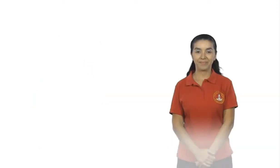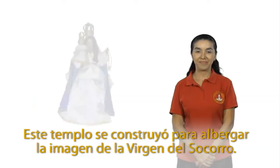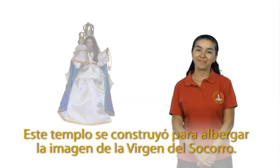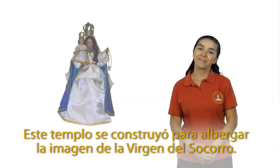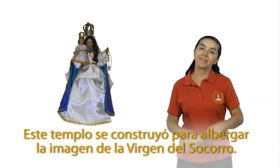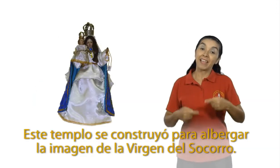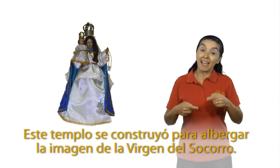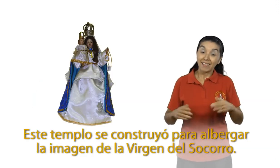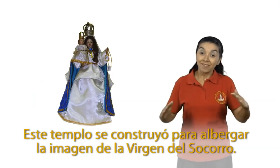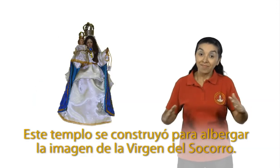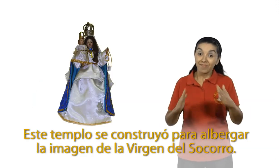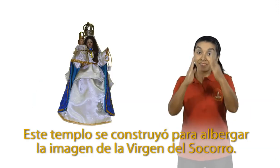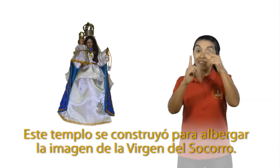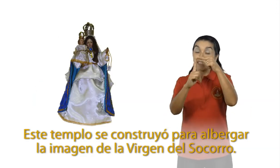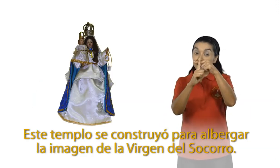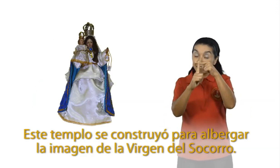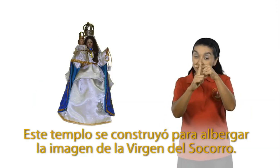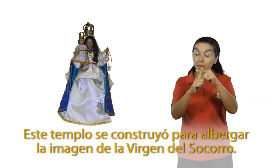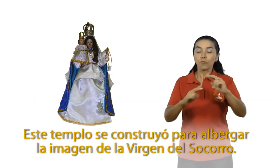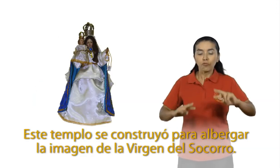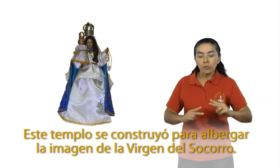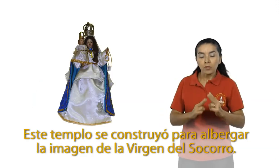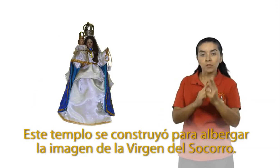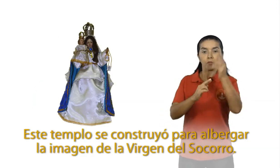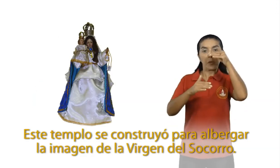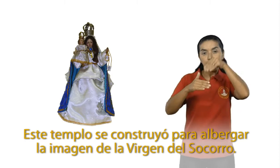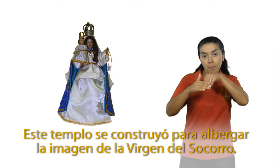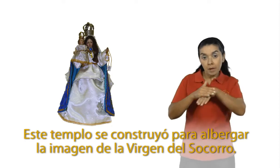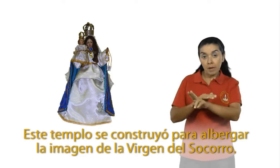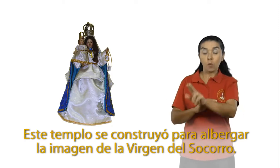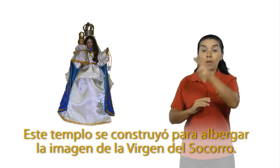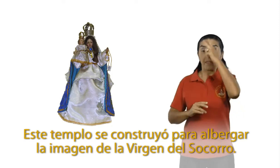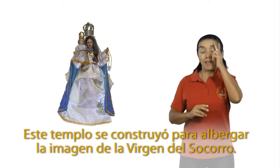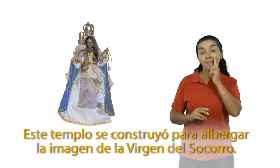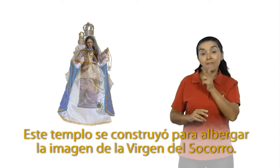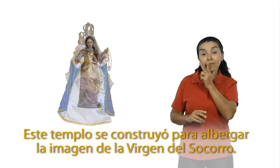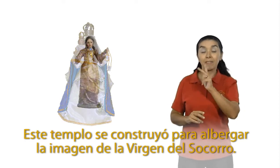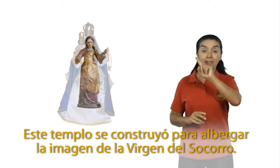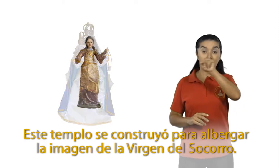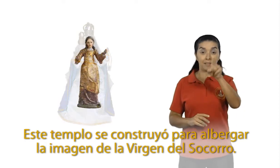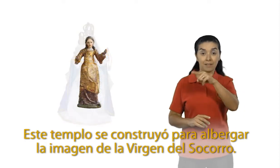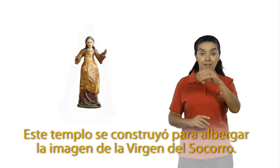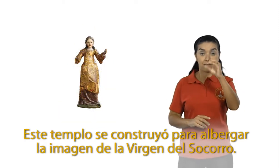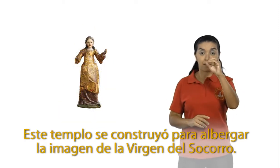Este templo se construyó para albergar la imagen de la Virgen del Socorro,